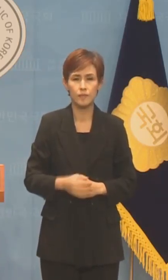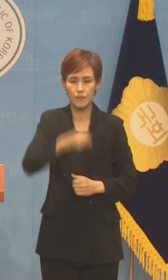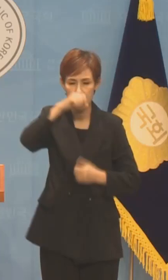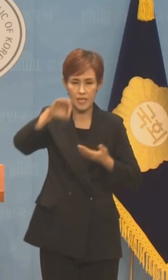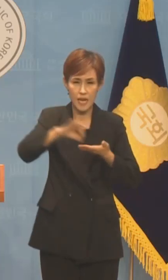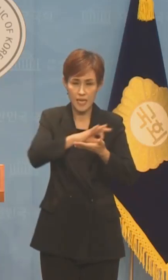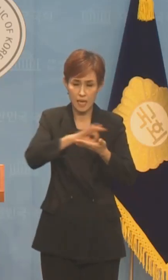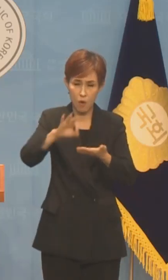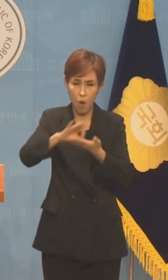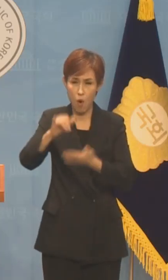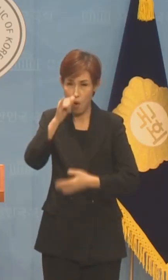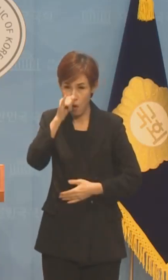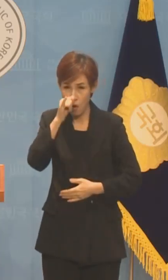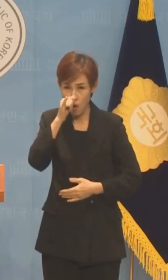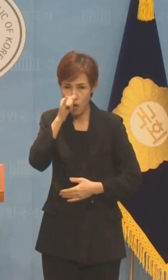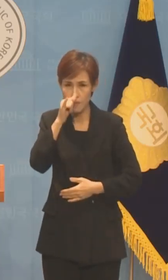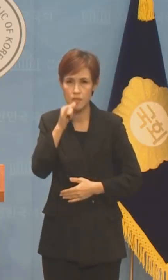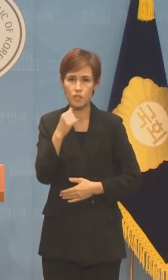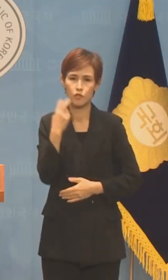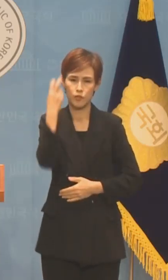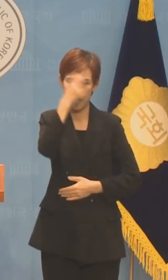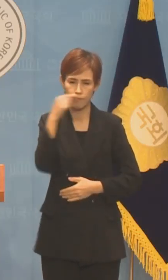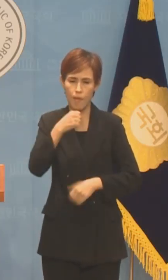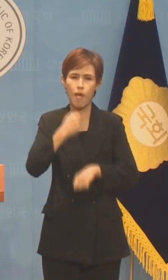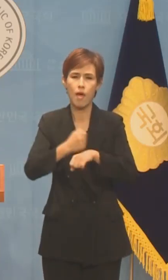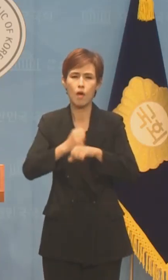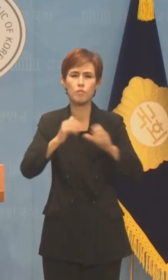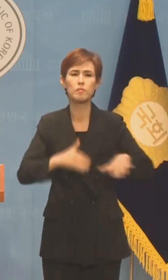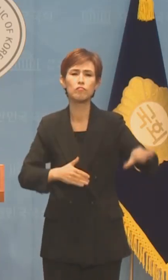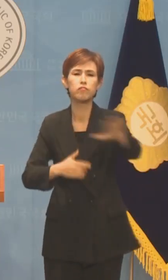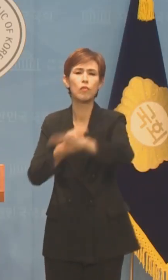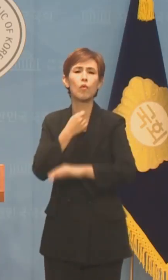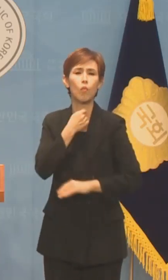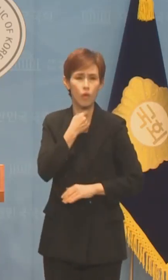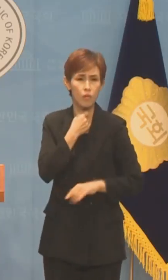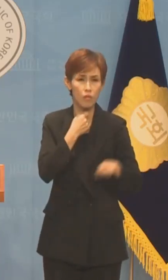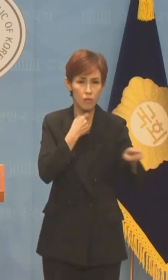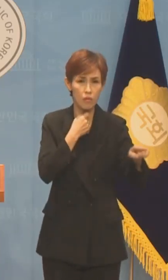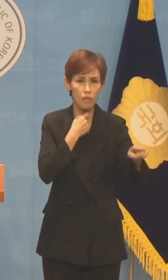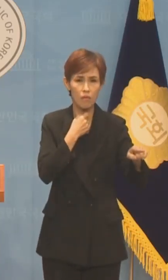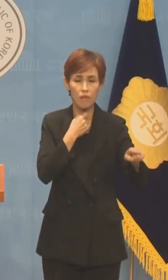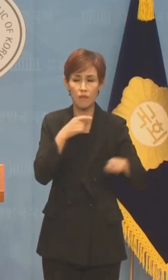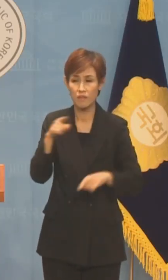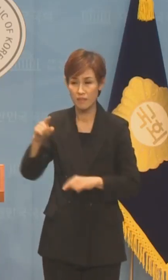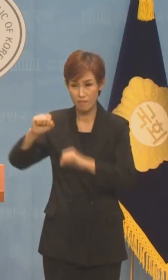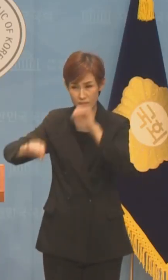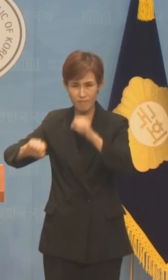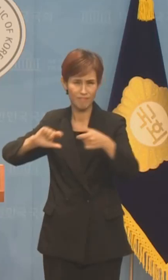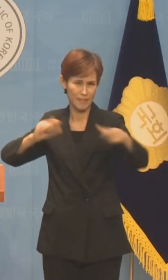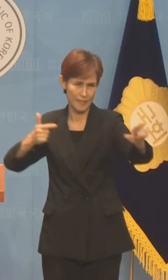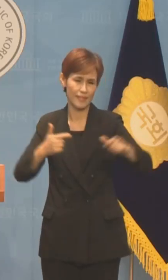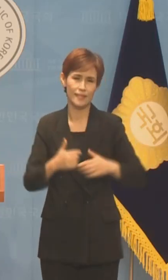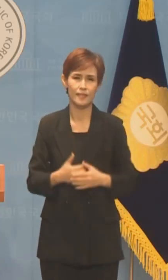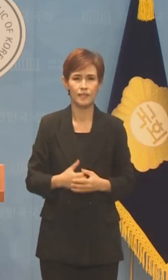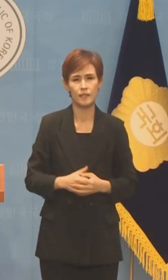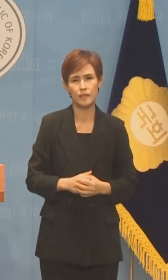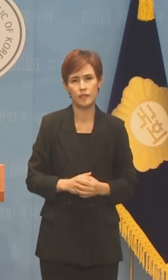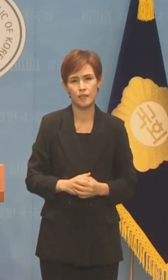예산이 들더라도 철저한 수사를 바라는 국민들의 바람과는 정반대로 가고 있습니다.